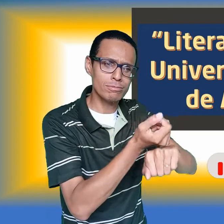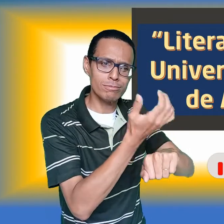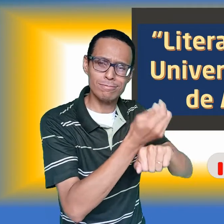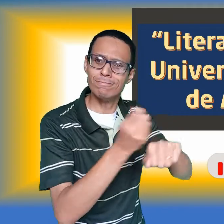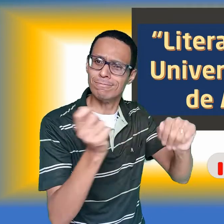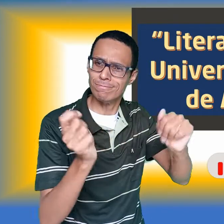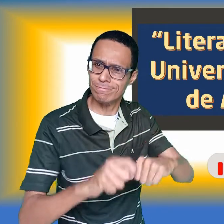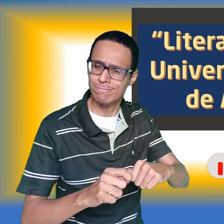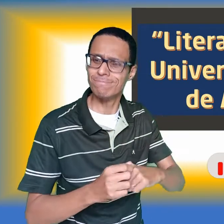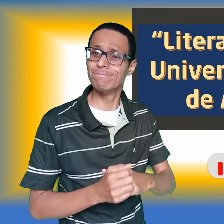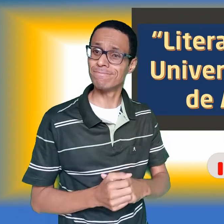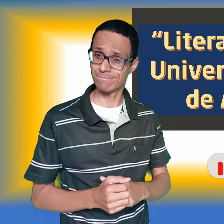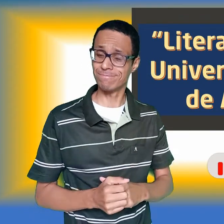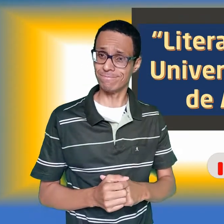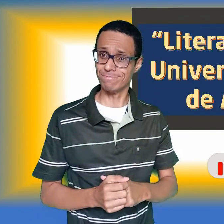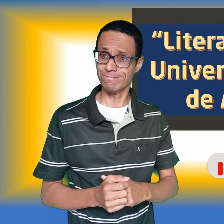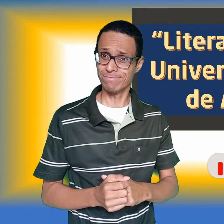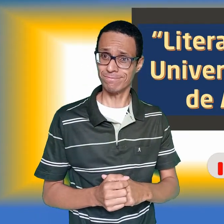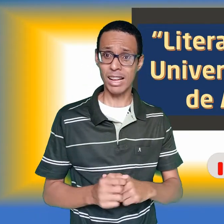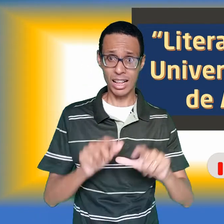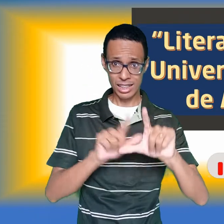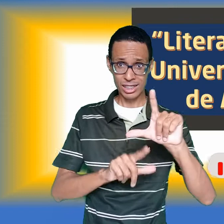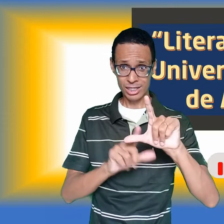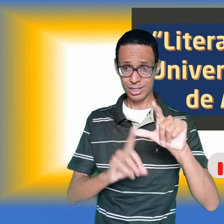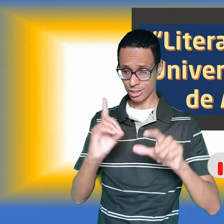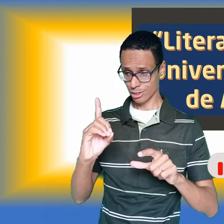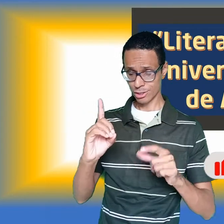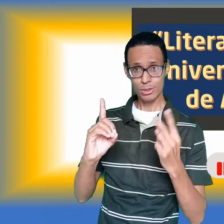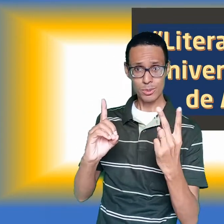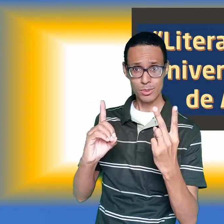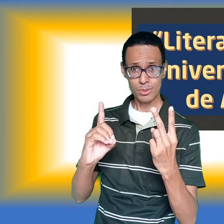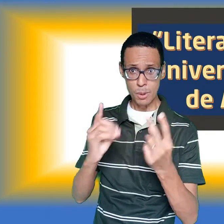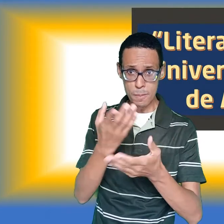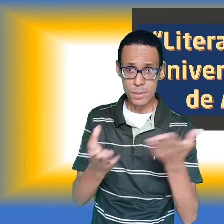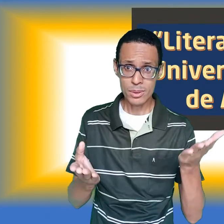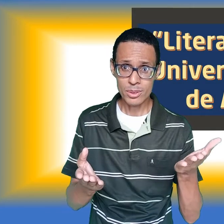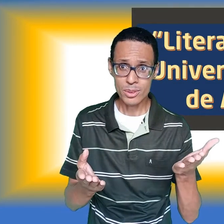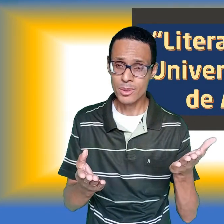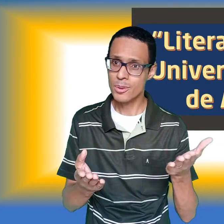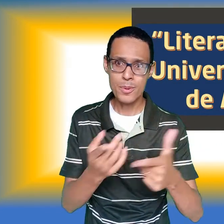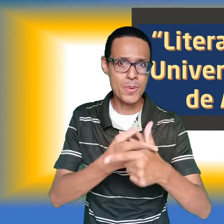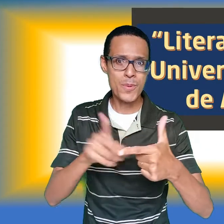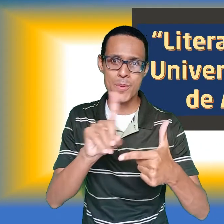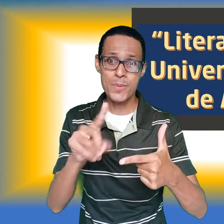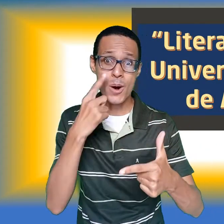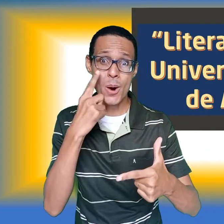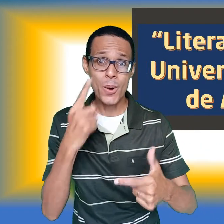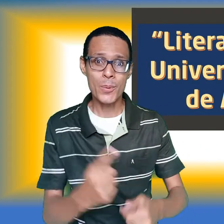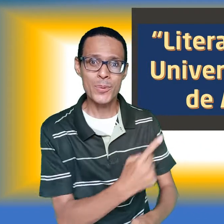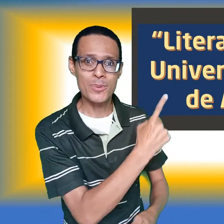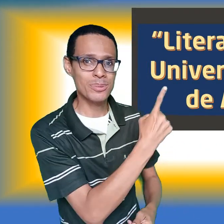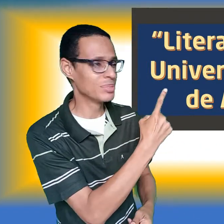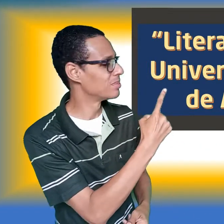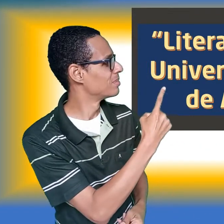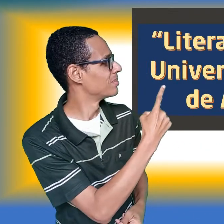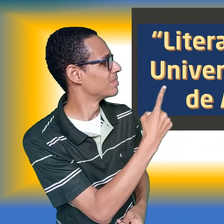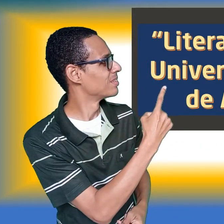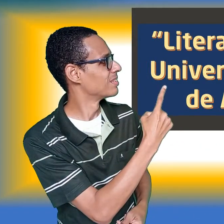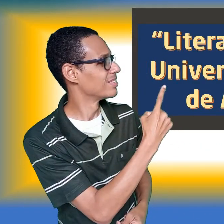gratuito. Perdeu o vídeo número 2? Não tem problema, é só clicar neste card aqui